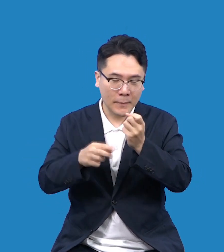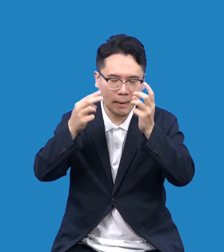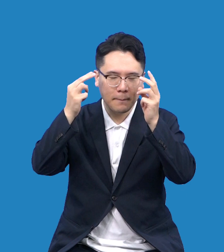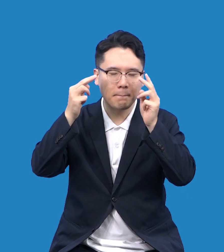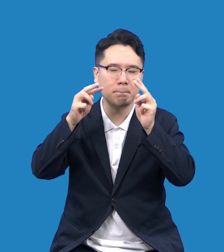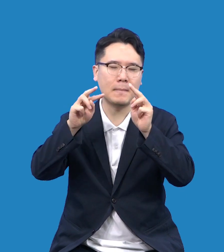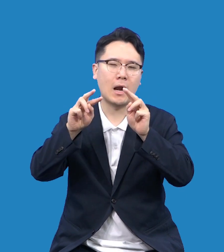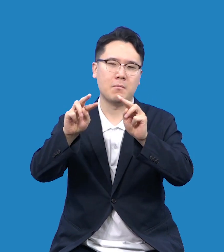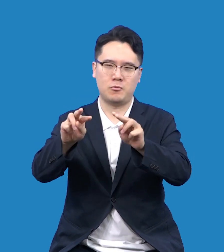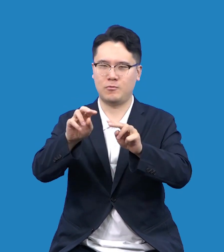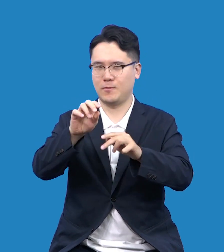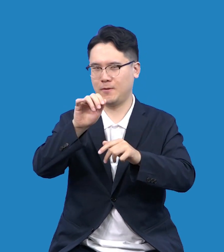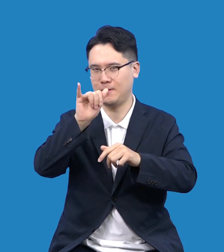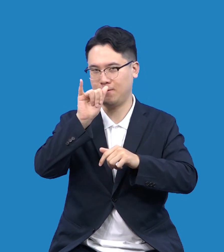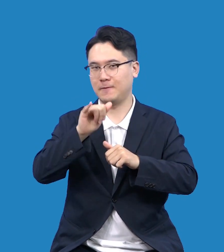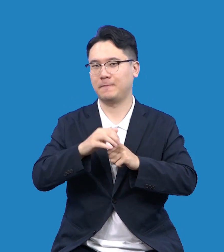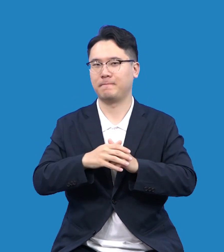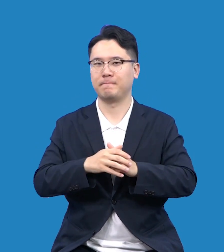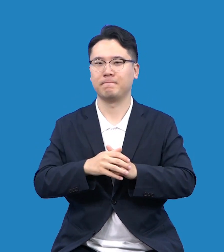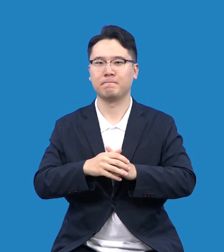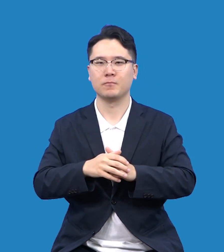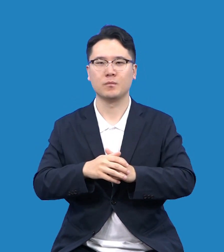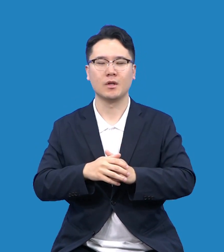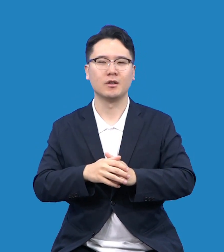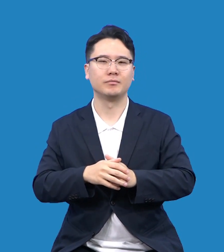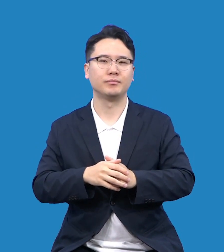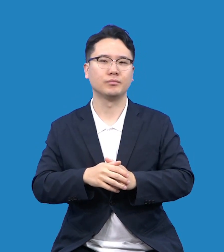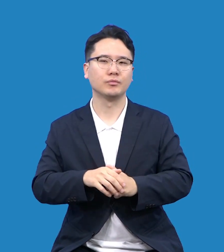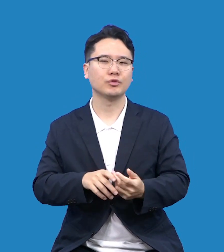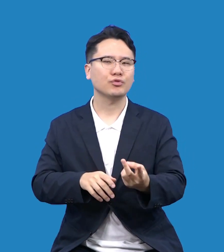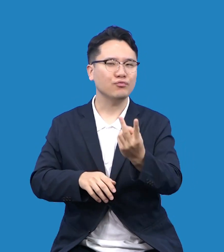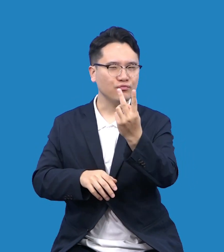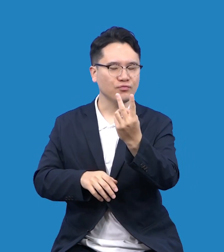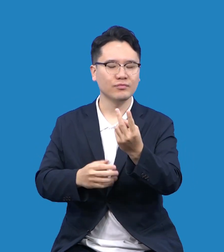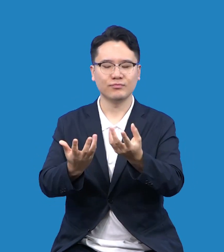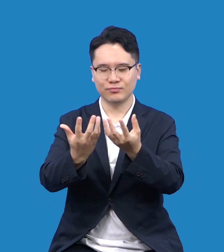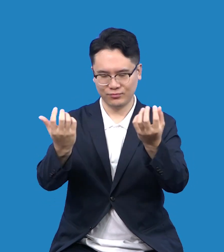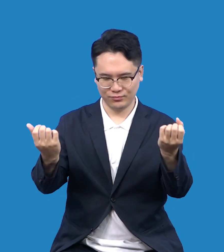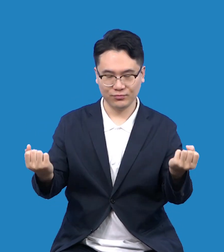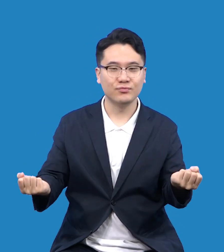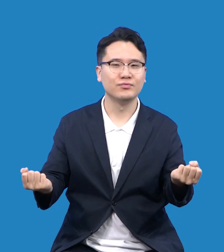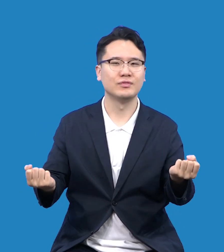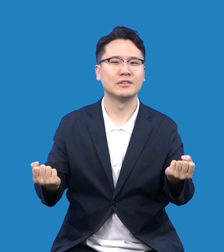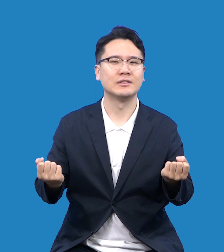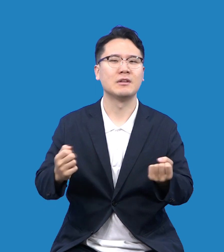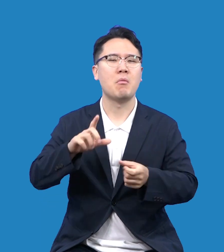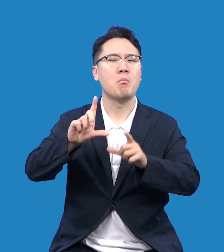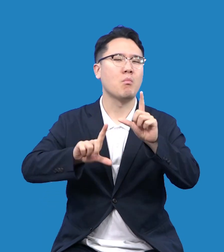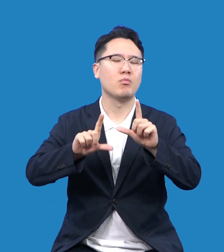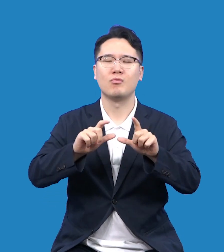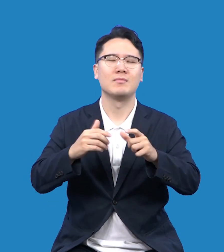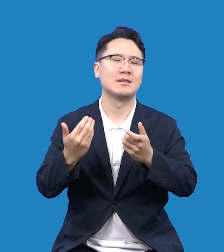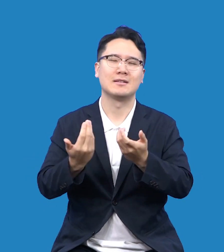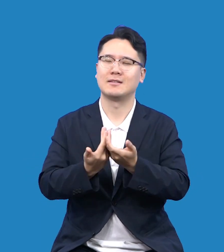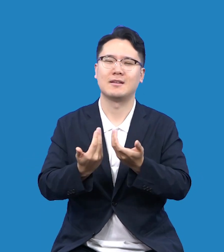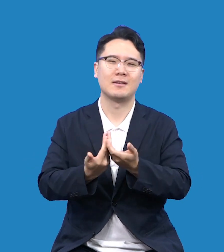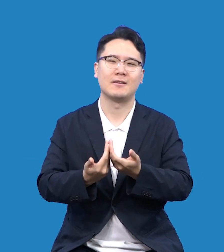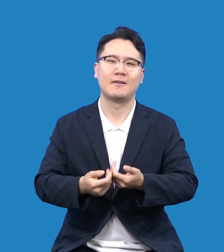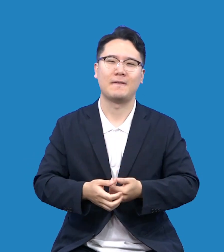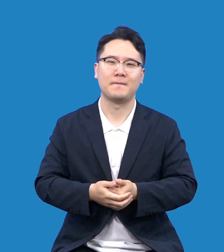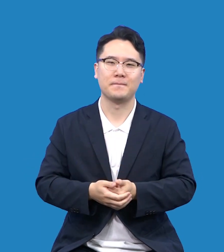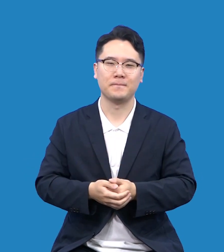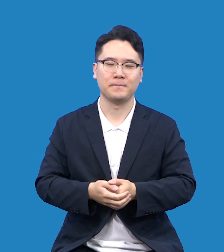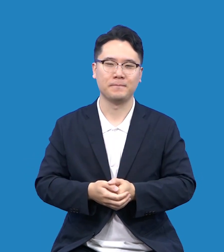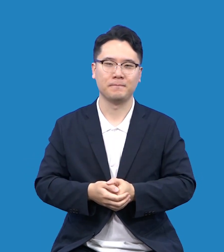것, 이것이 두 사람이 다른 태도를 가지고 있었던 것입니다. 우리가 성경에서 보는